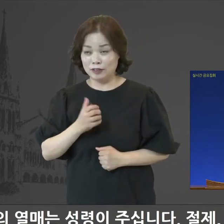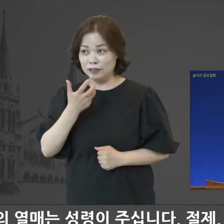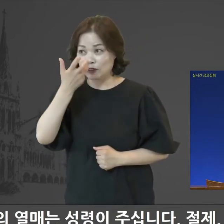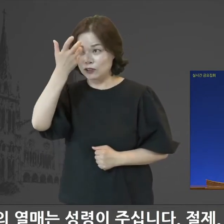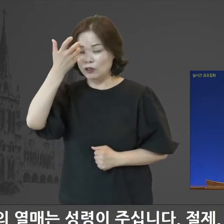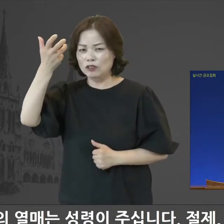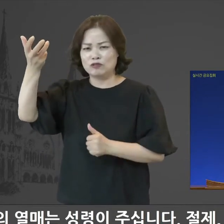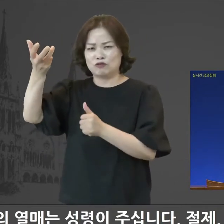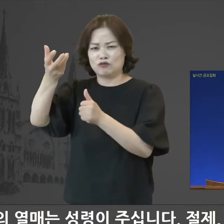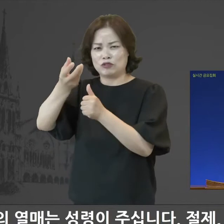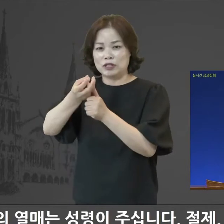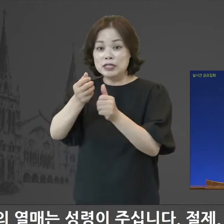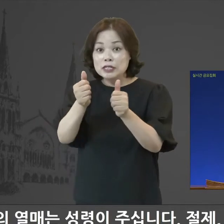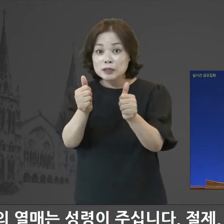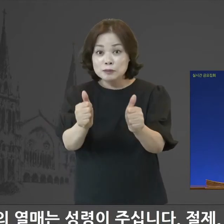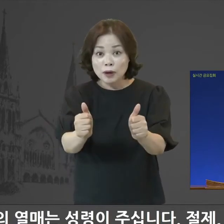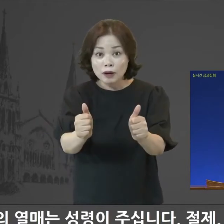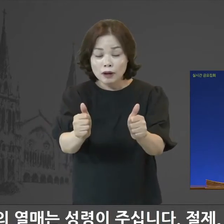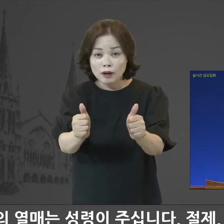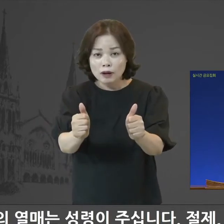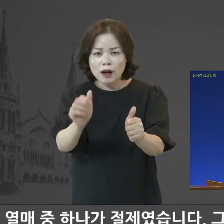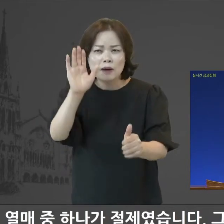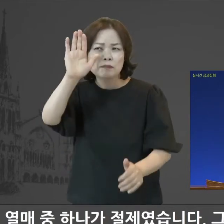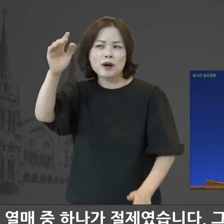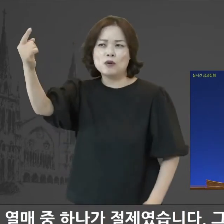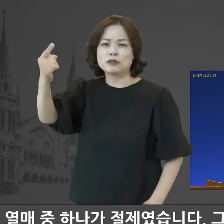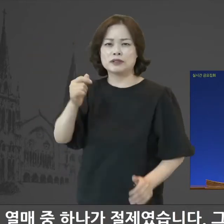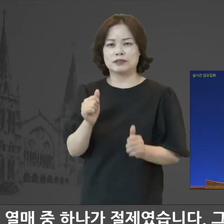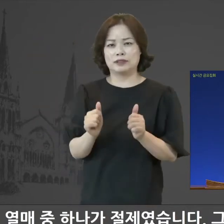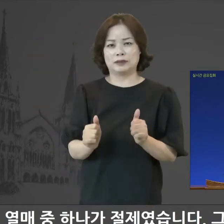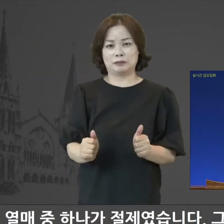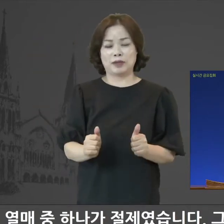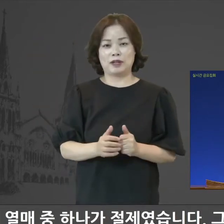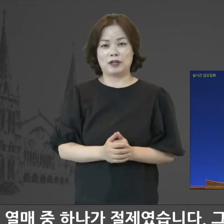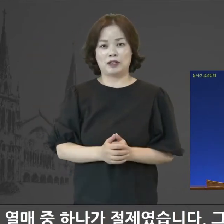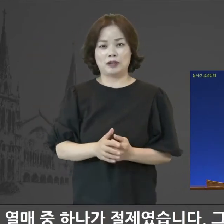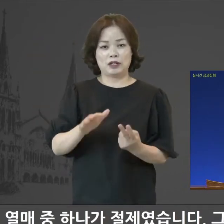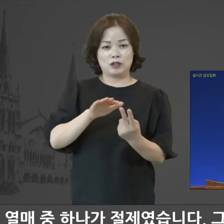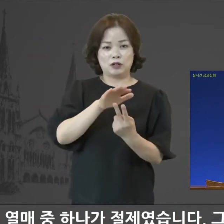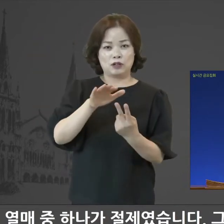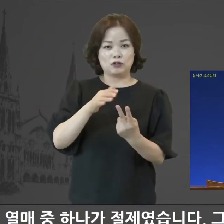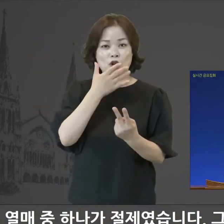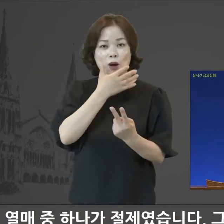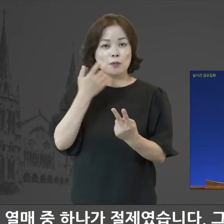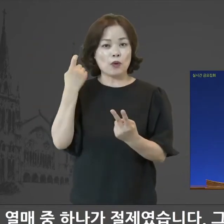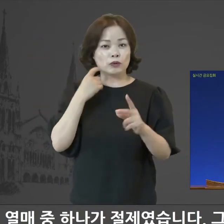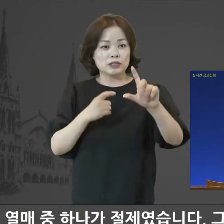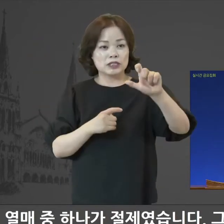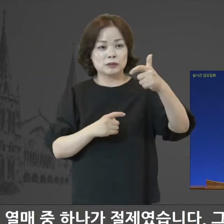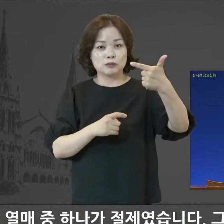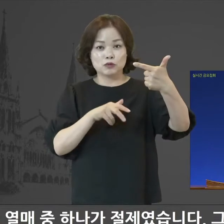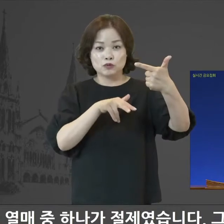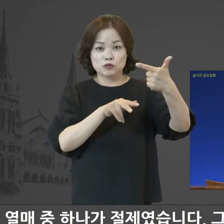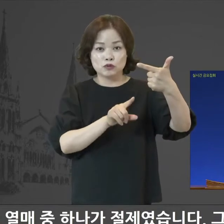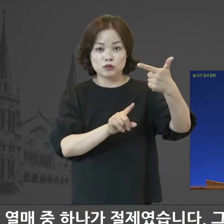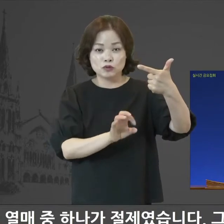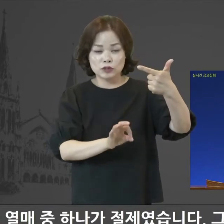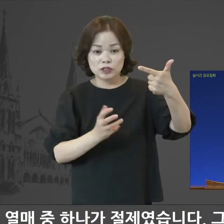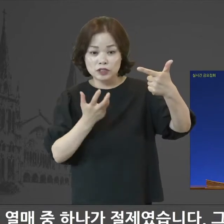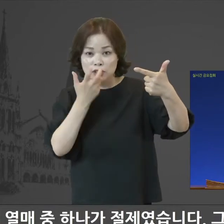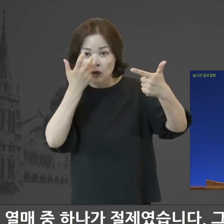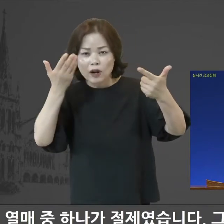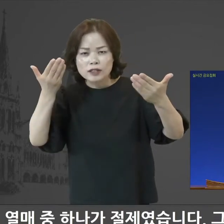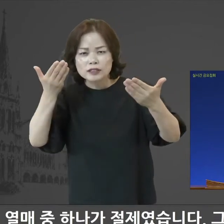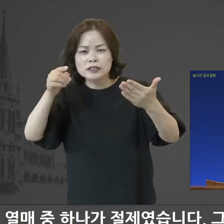성령께서 하시는 겁니다. 심판, 장차 올 심판이라고 그랬잖아요. 요한복음 16장 보게 되면 성령이 하시는